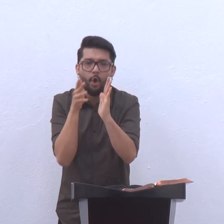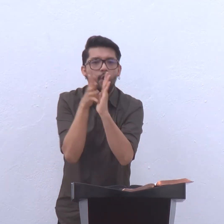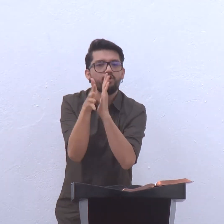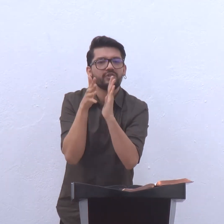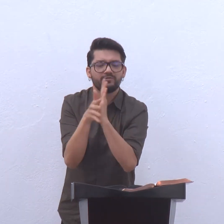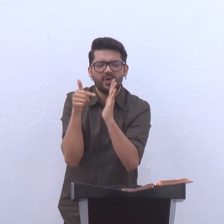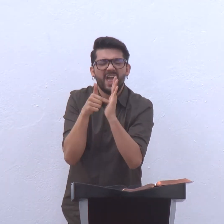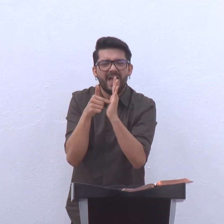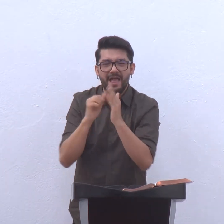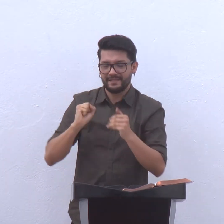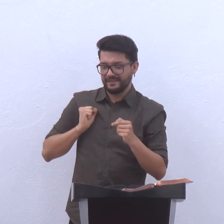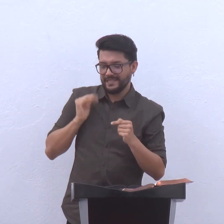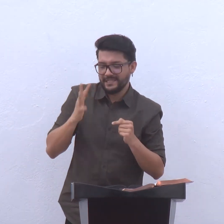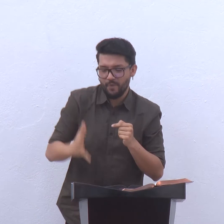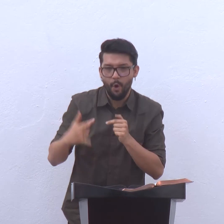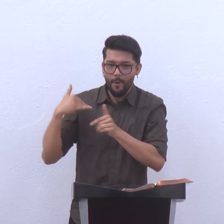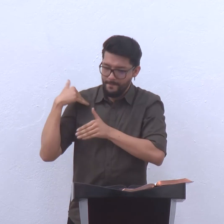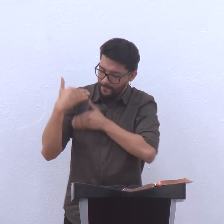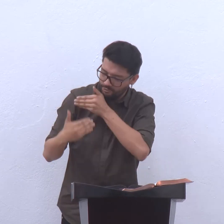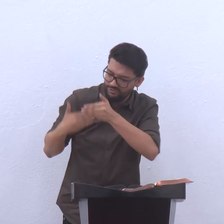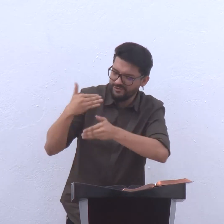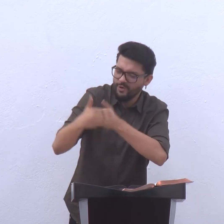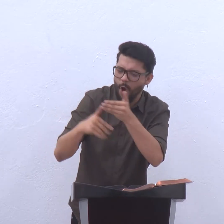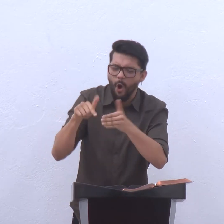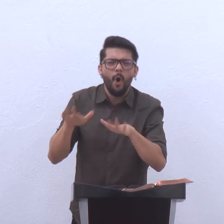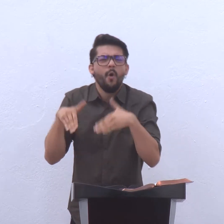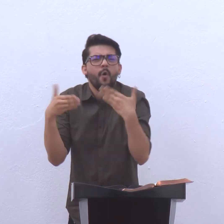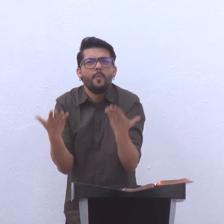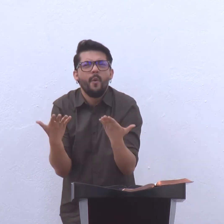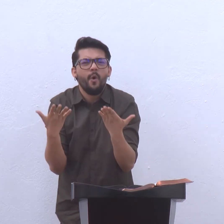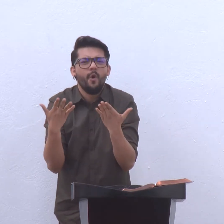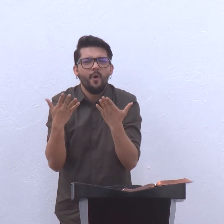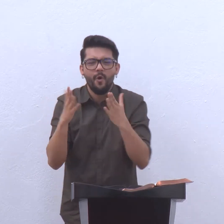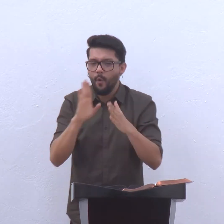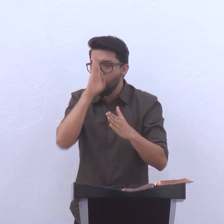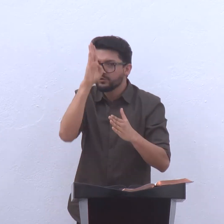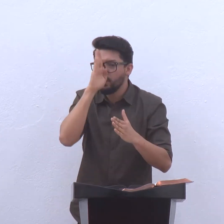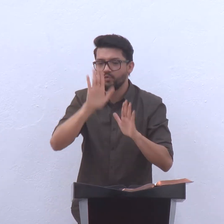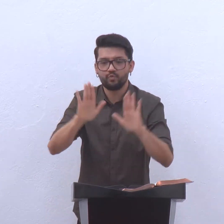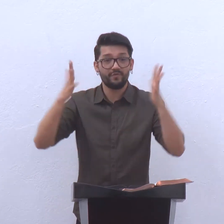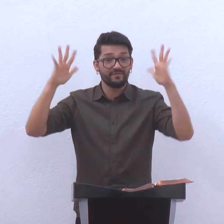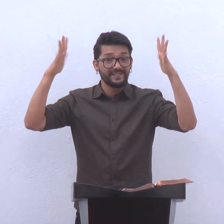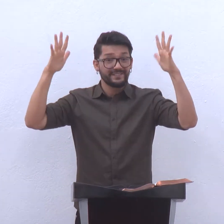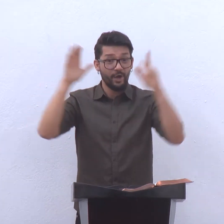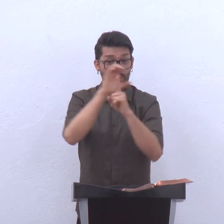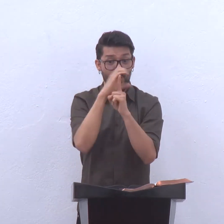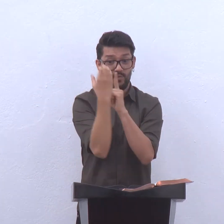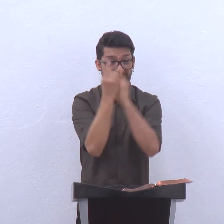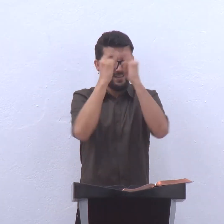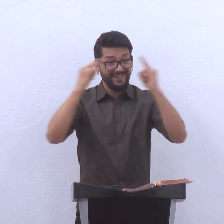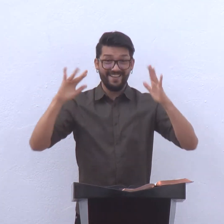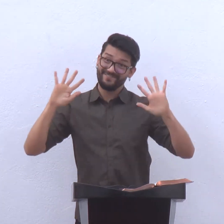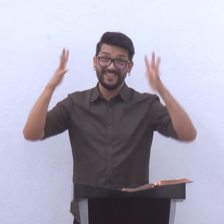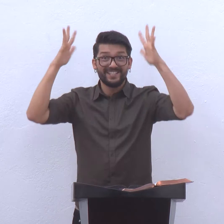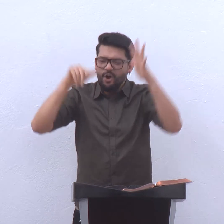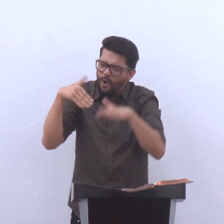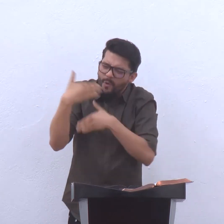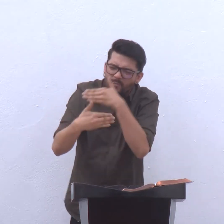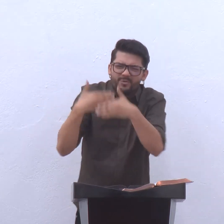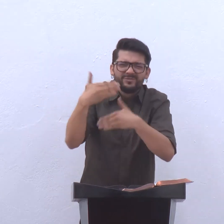de la libación del agua. Ellos describen todo el proceso de la fiesta de los tabernáculos, porque hace